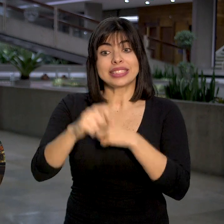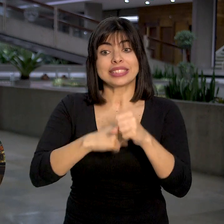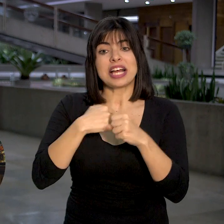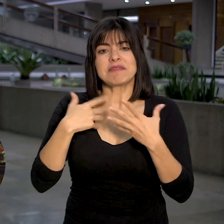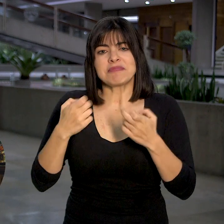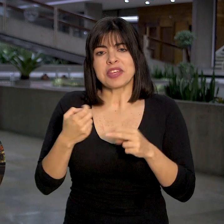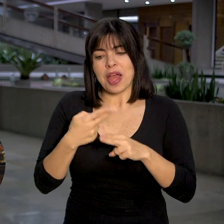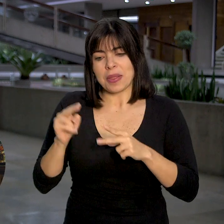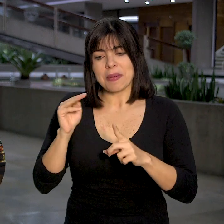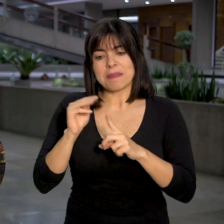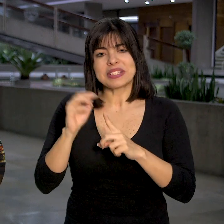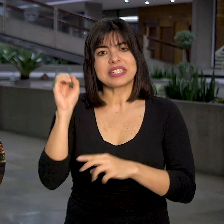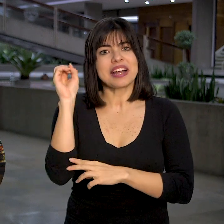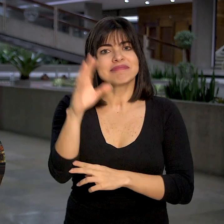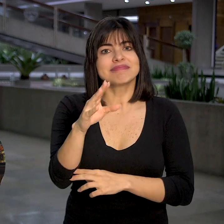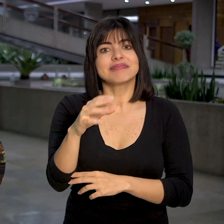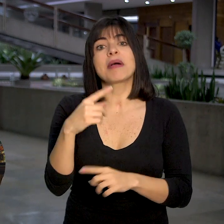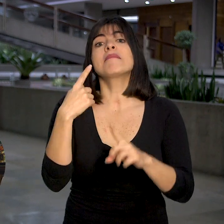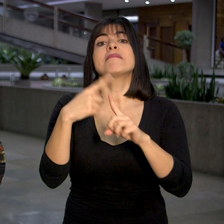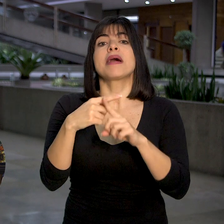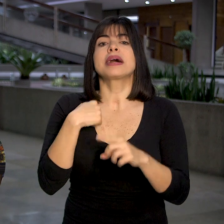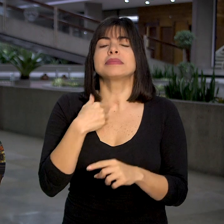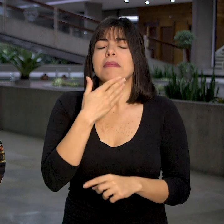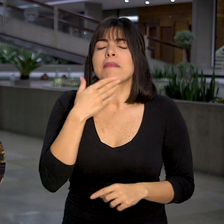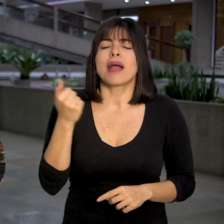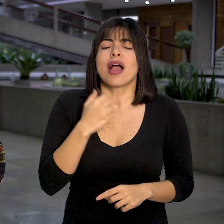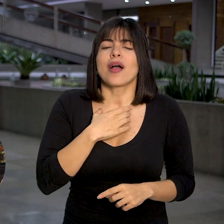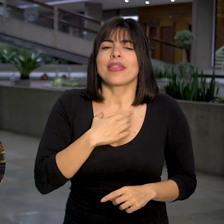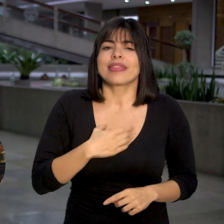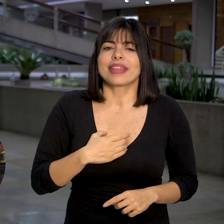pequeño mensaje, además de mis mejores deseos.